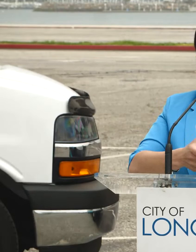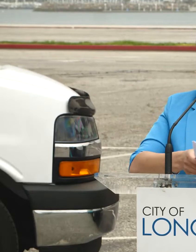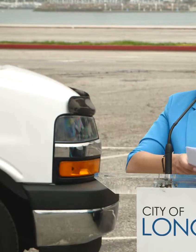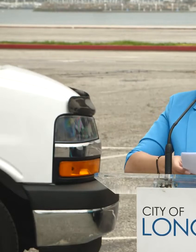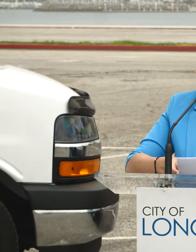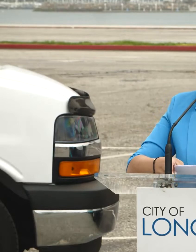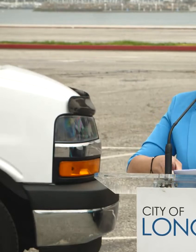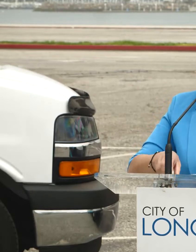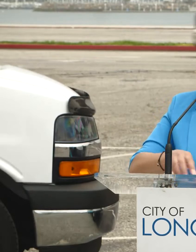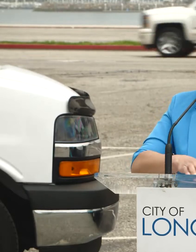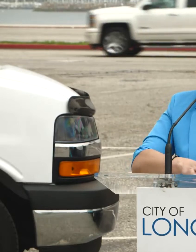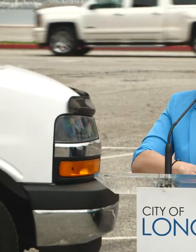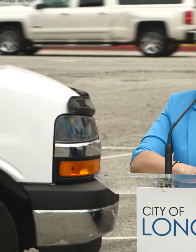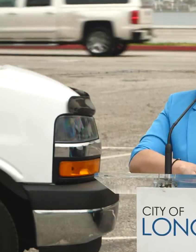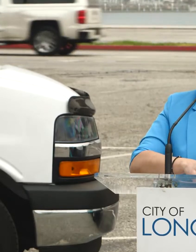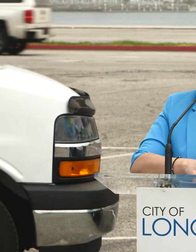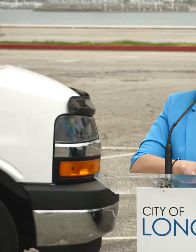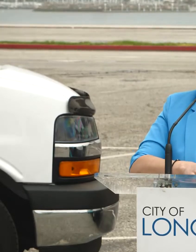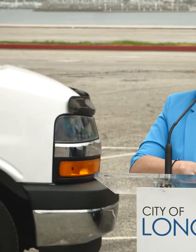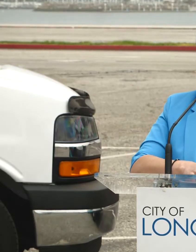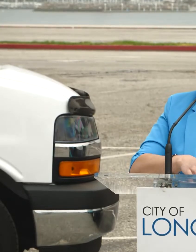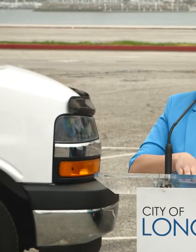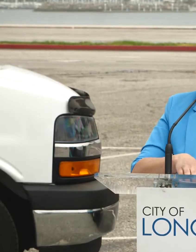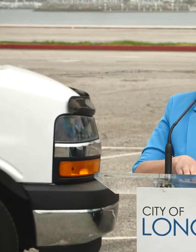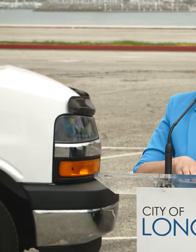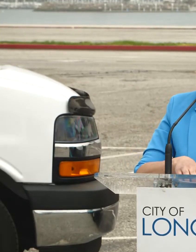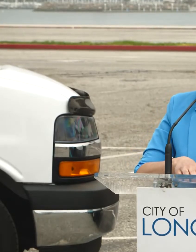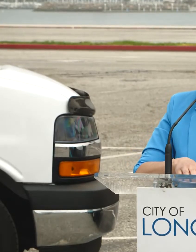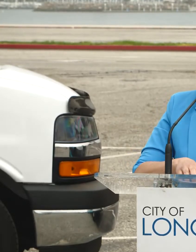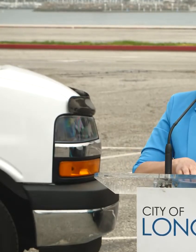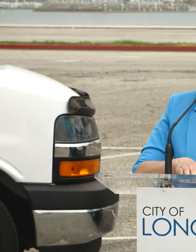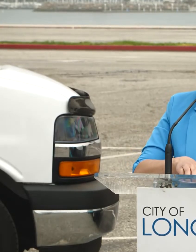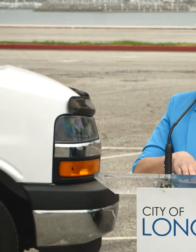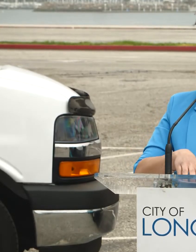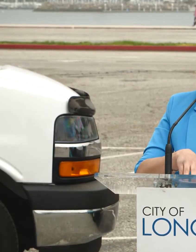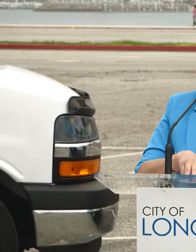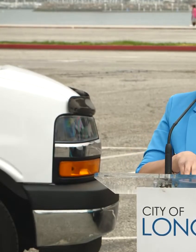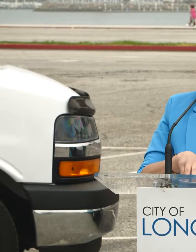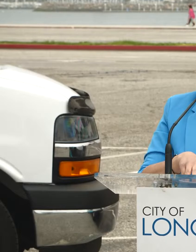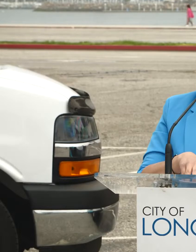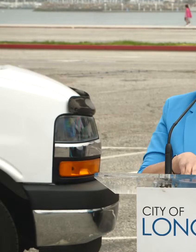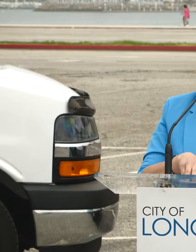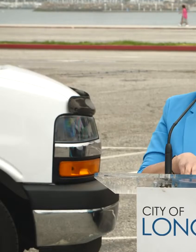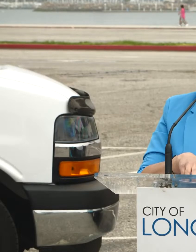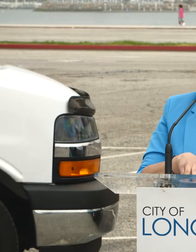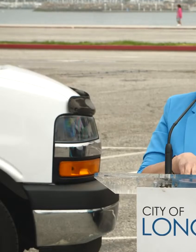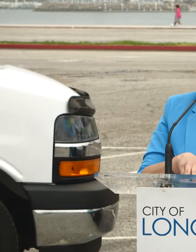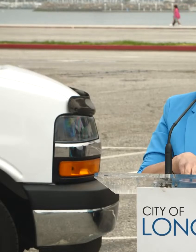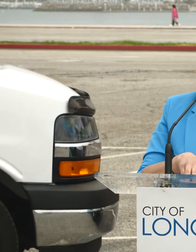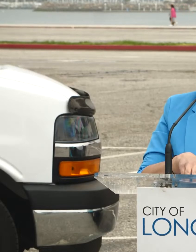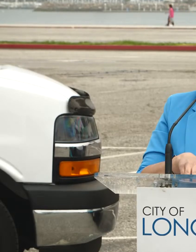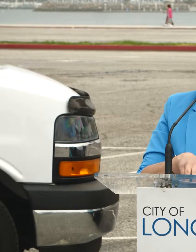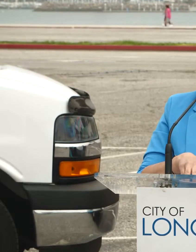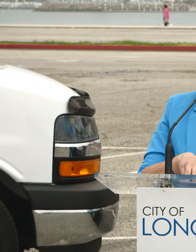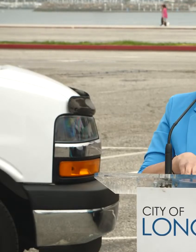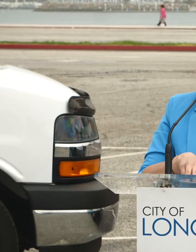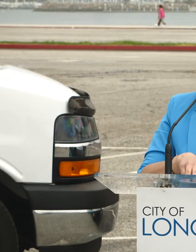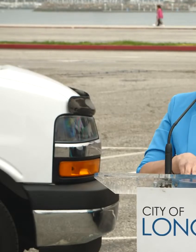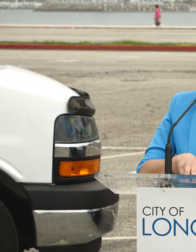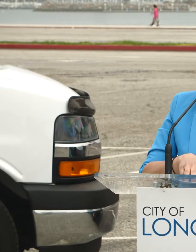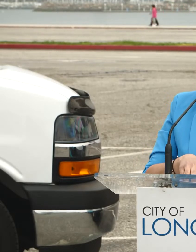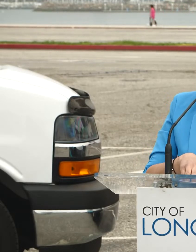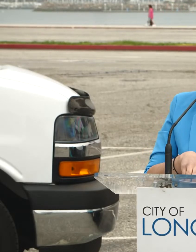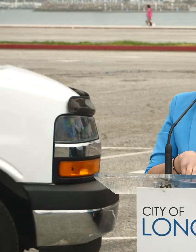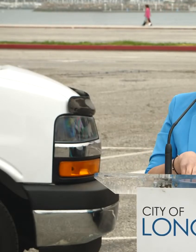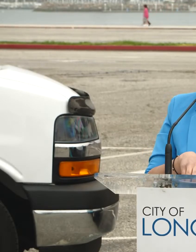espacio. Nuestro contrato de arrendamiento termina el 30 de abril. Una vez que hayamos acomodado a esas personas, el personal